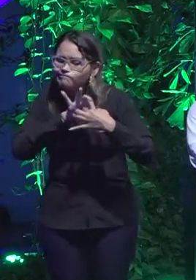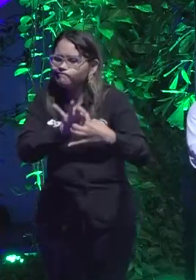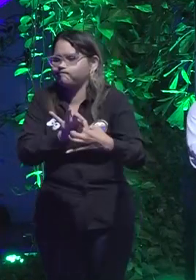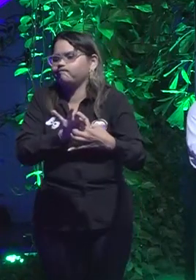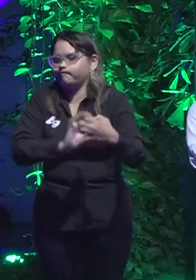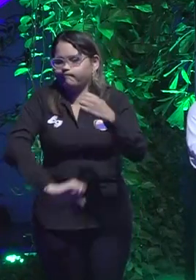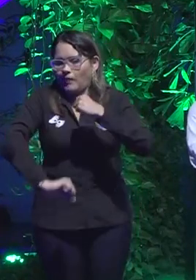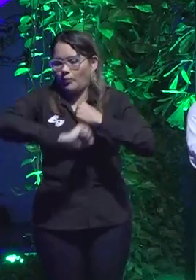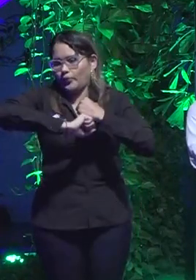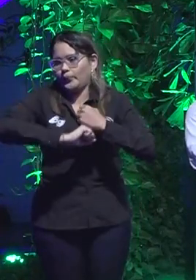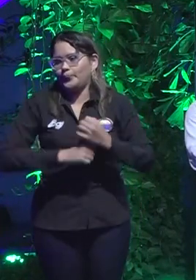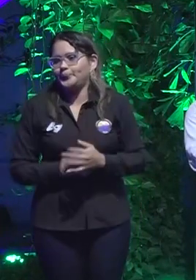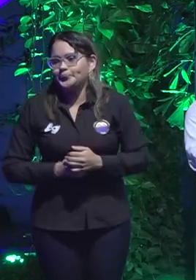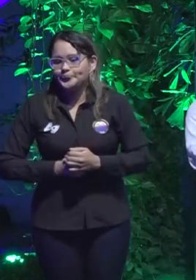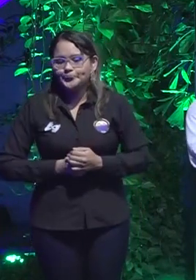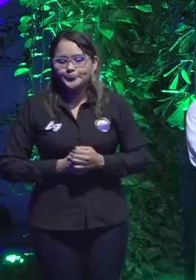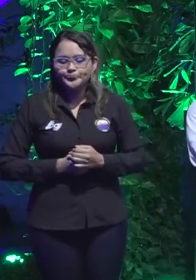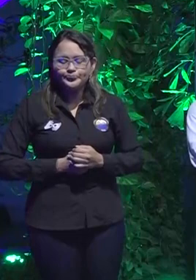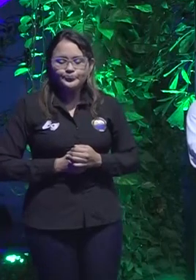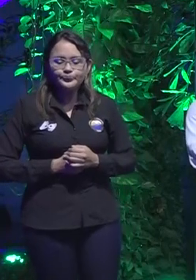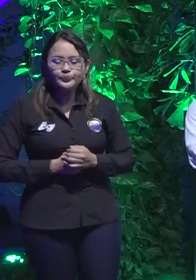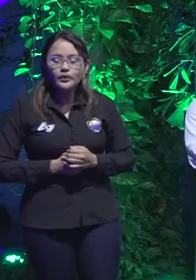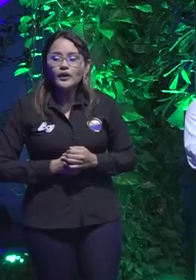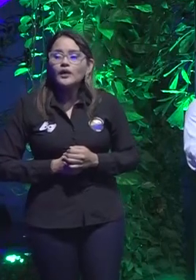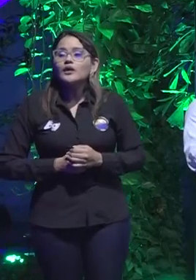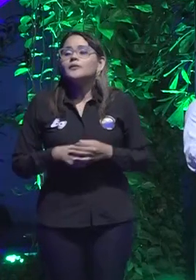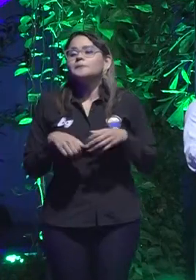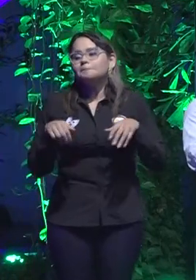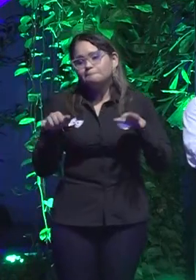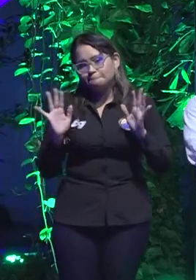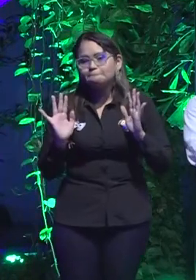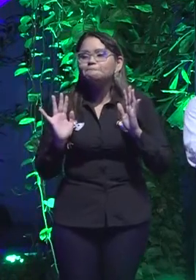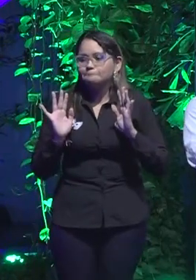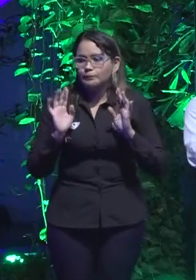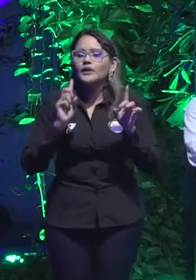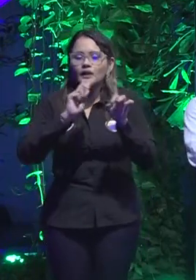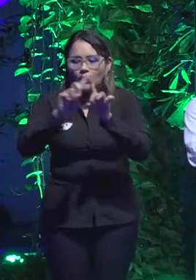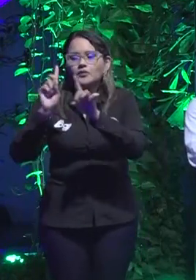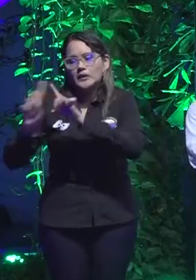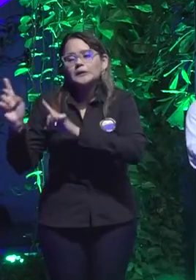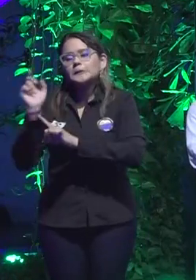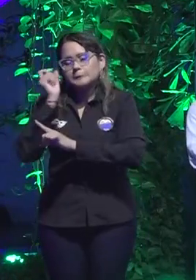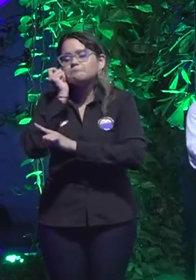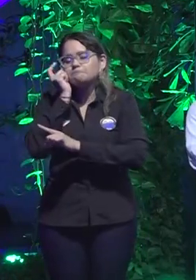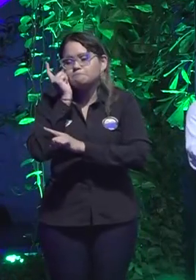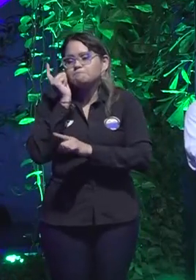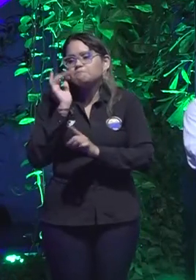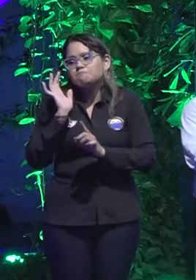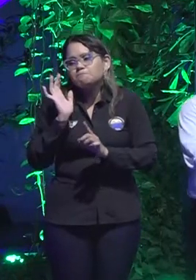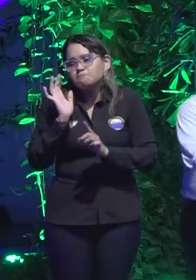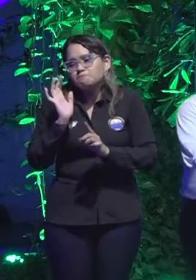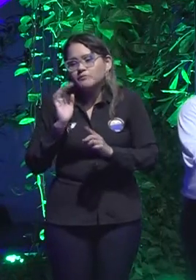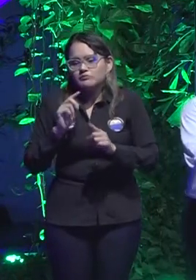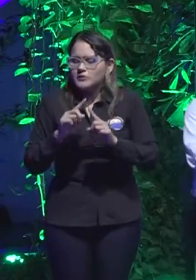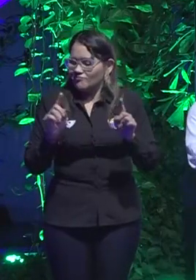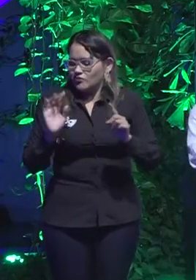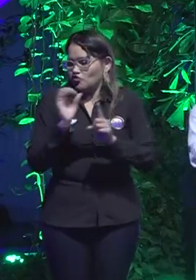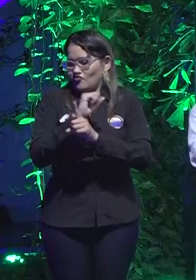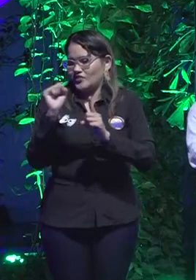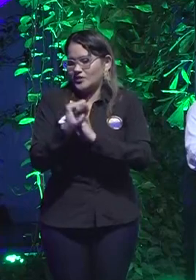ruta, en ese camino. Si en medio de las diferencias, por supuesto, tenemos muchísimas, siempre las vamos a tener y esa es la riqueza de una